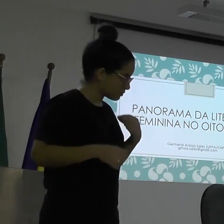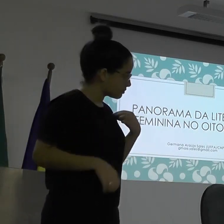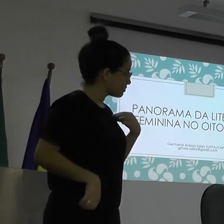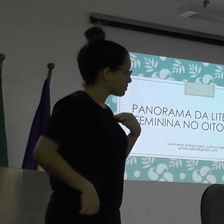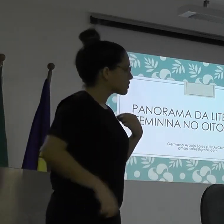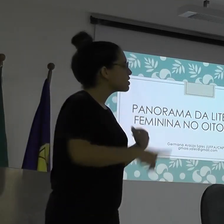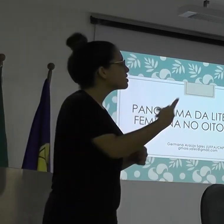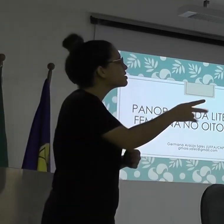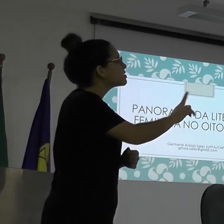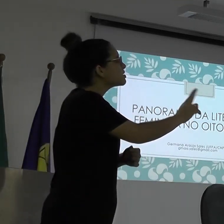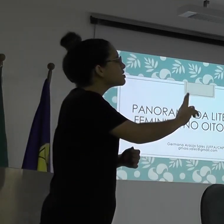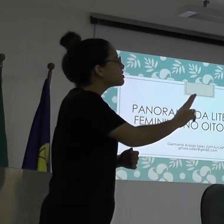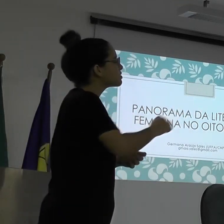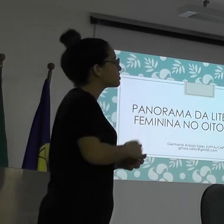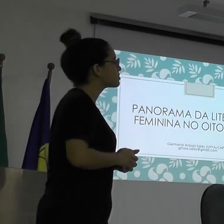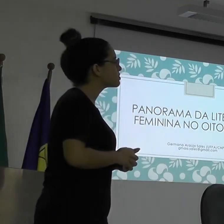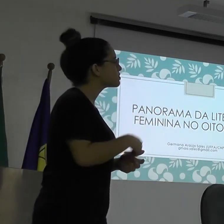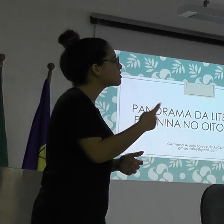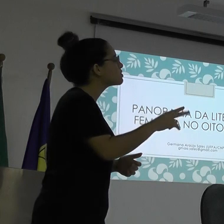Como é seu nome?